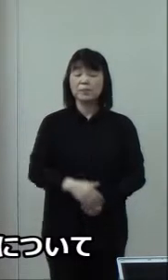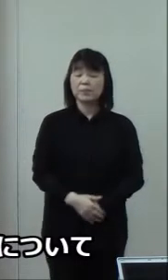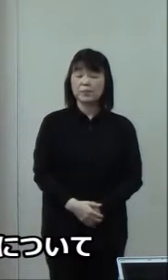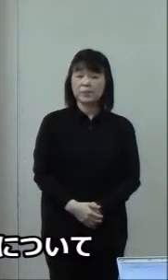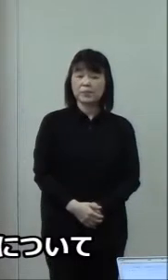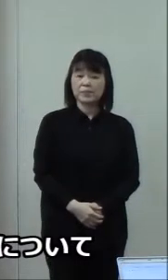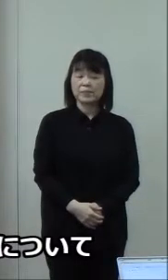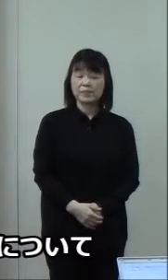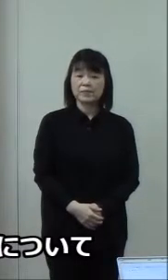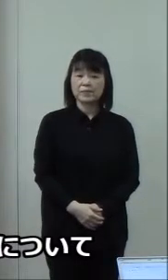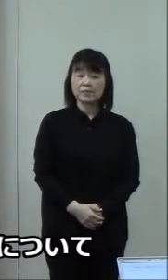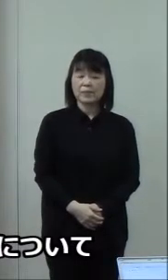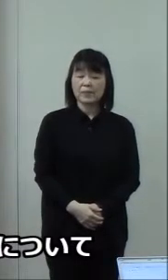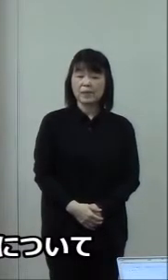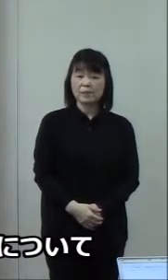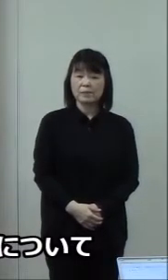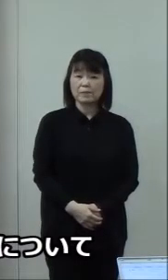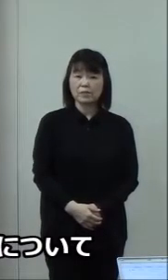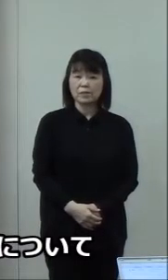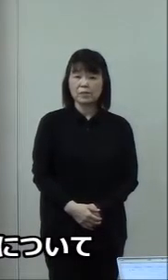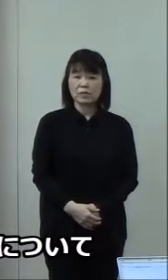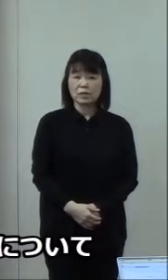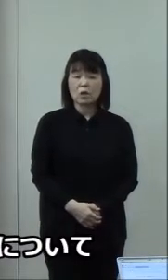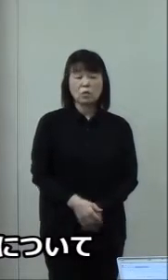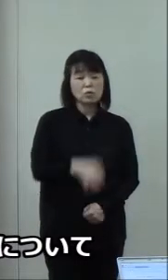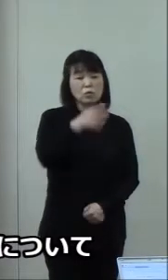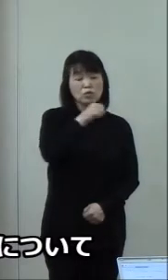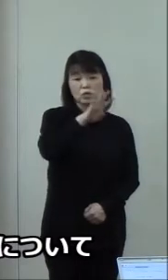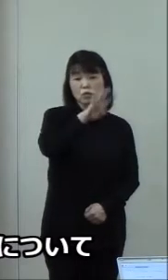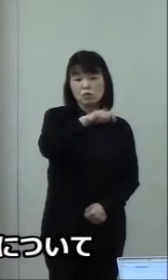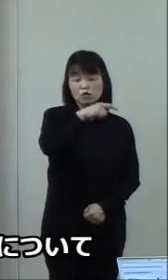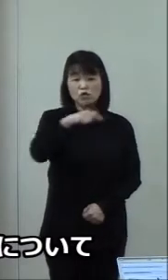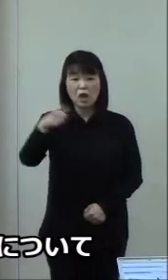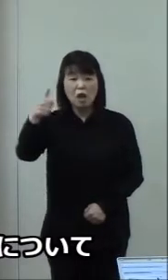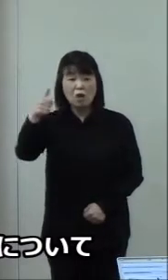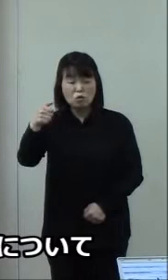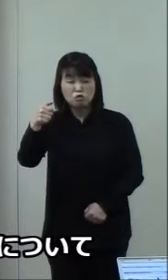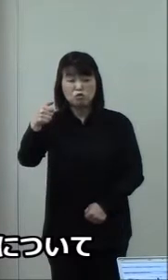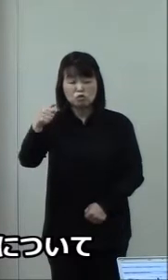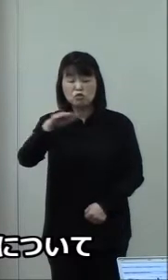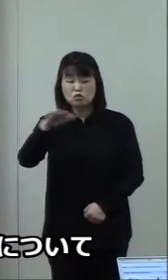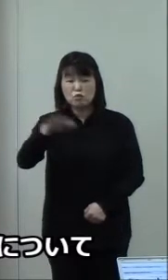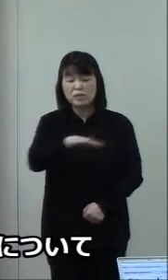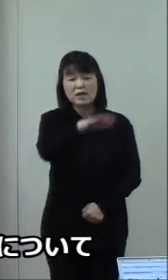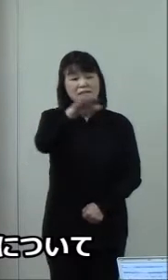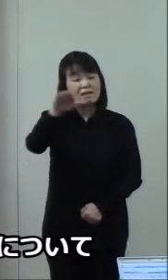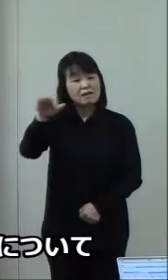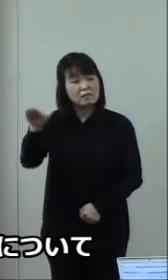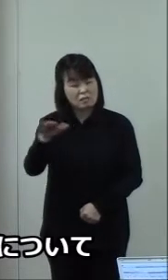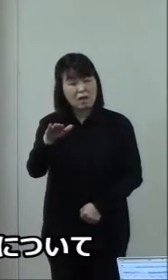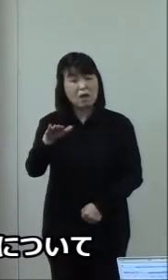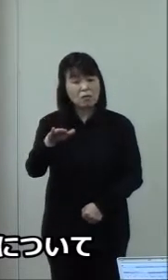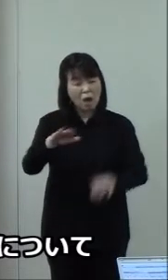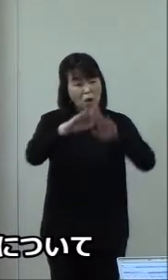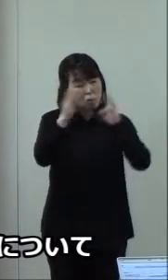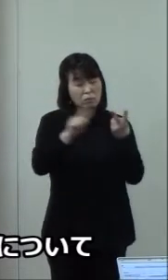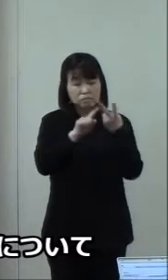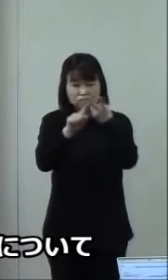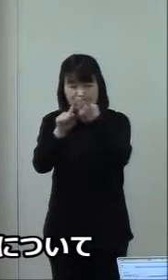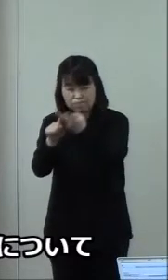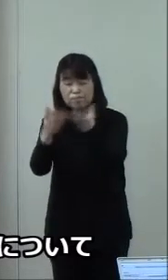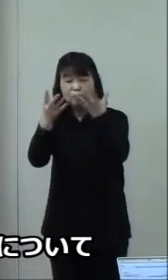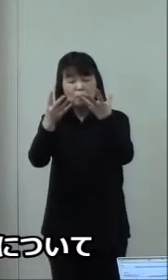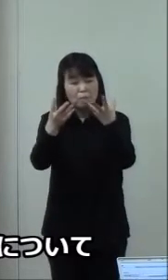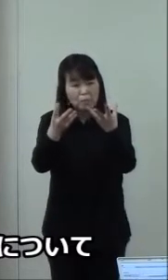。この2つの40代、50代につきましては、もう接種券の方は多くの方に配布済みになっております